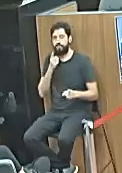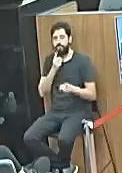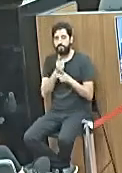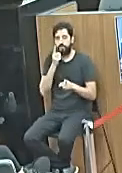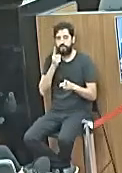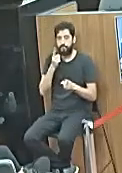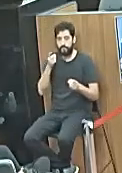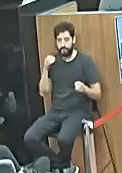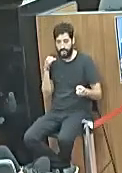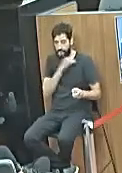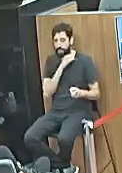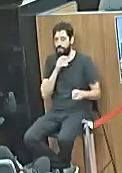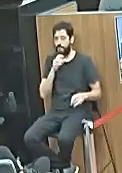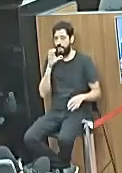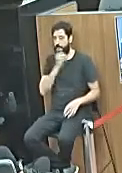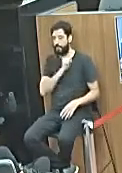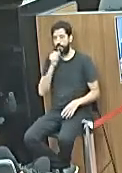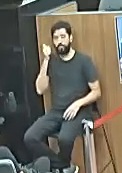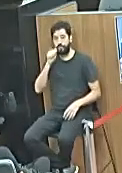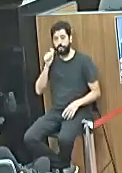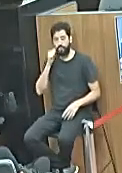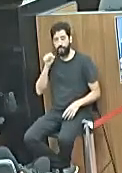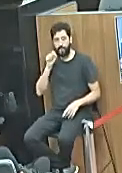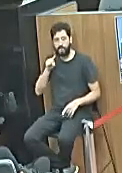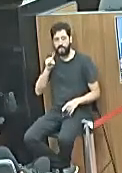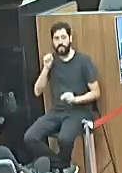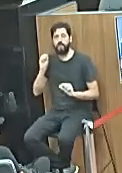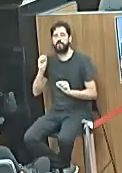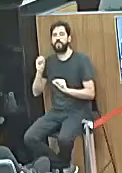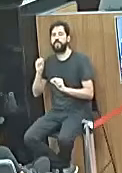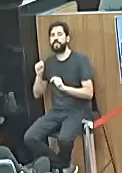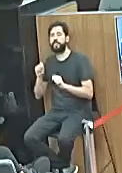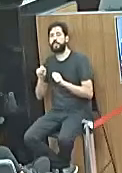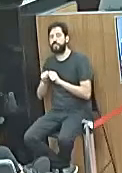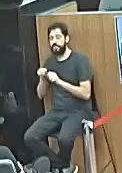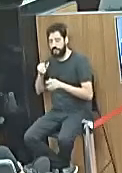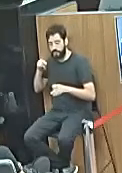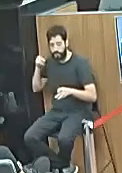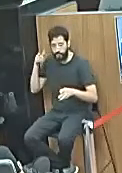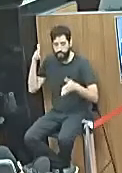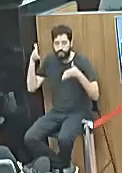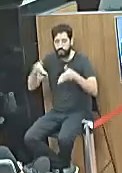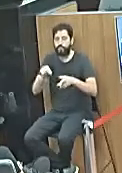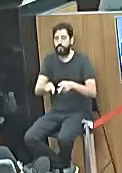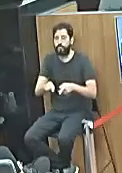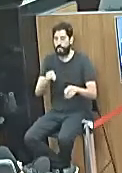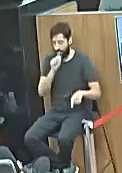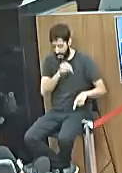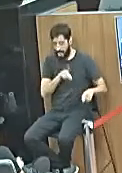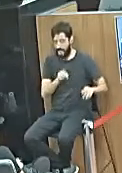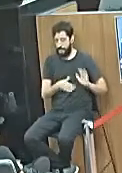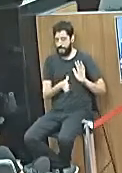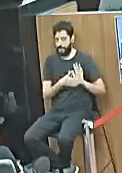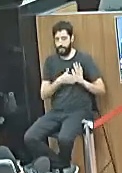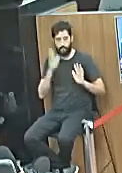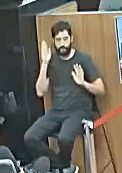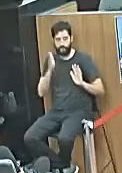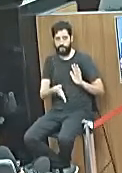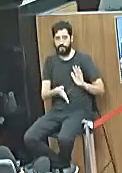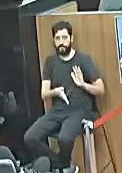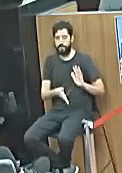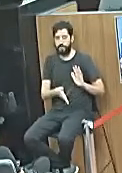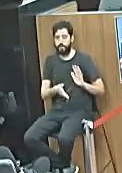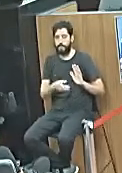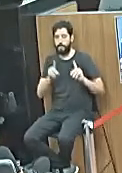expressa das mulheres em sua finalidade a público alvo então estas são propostas direta da temática